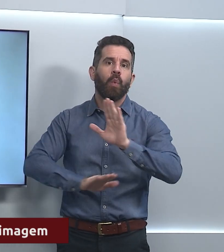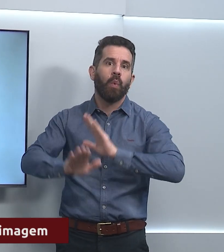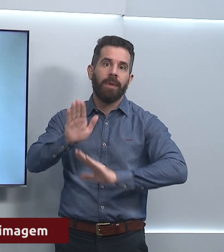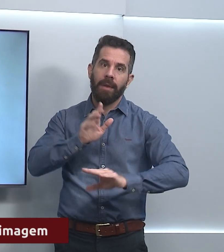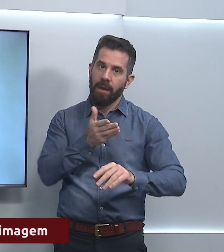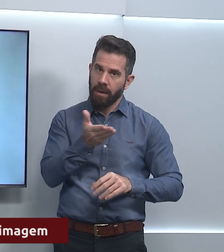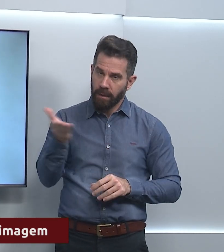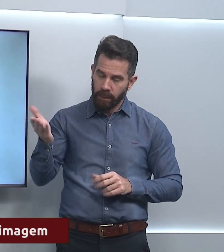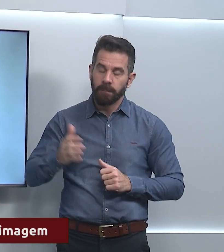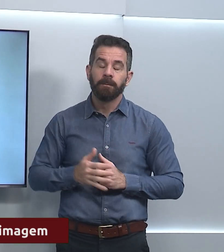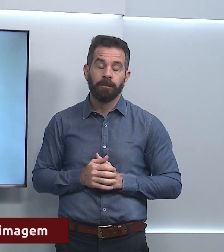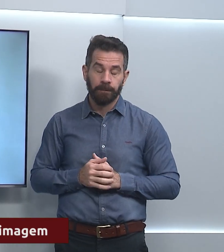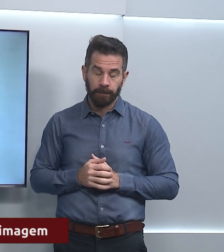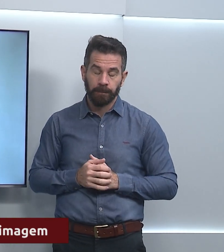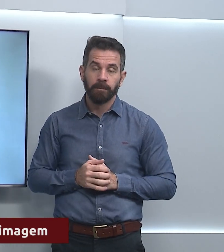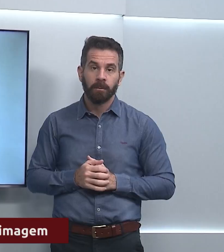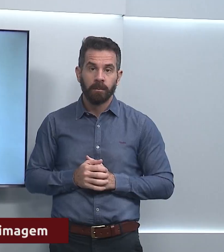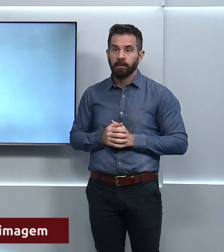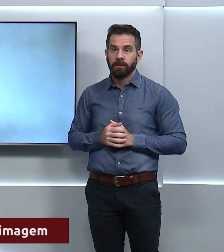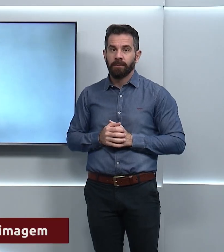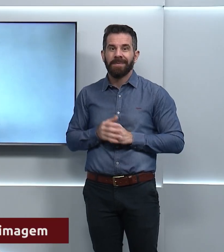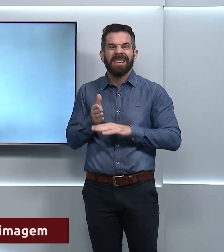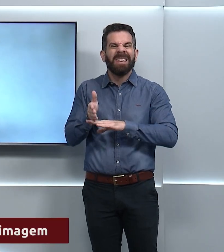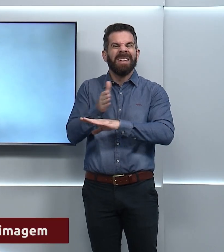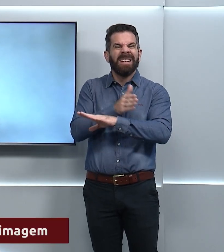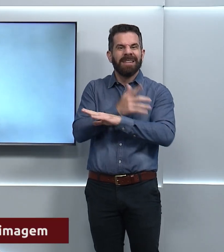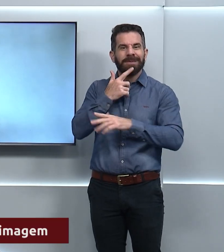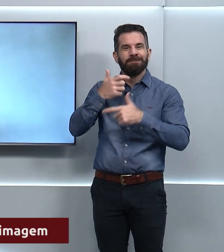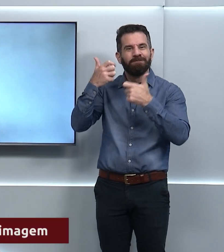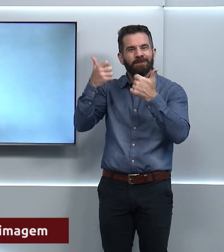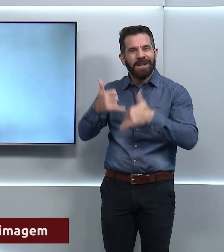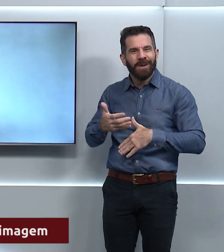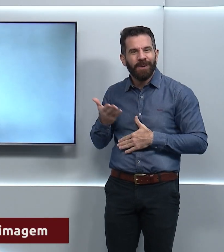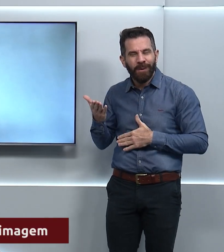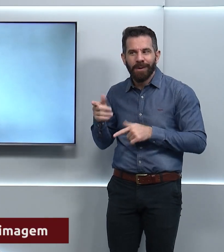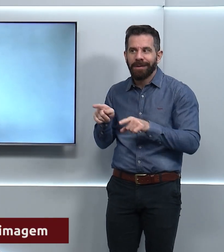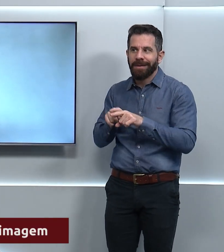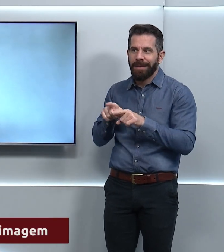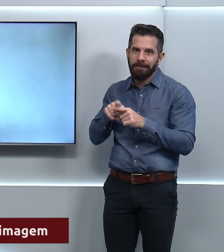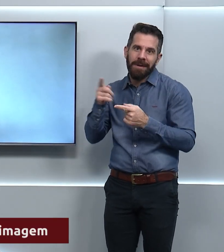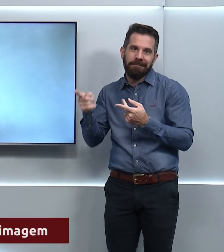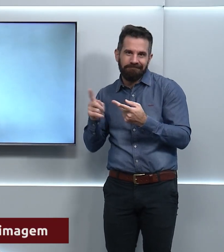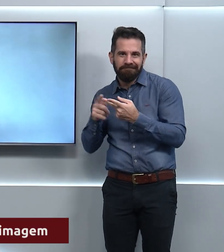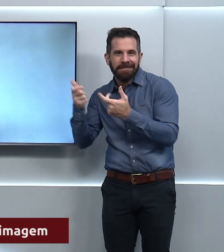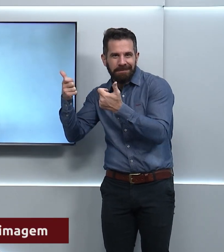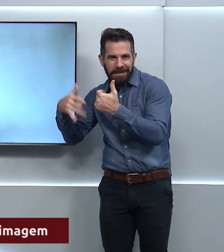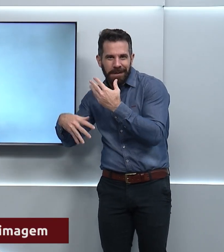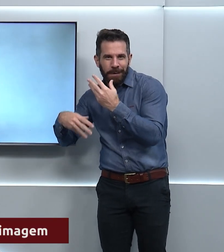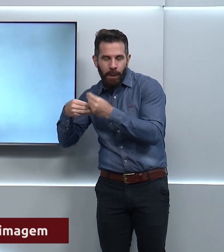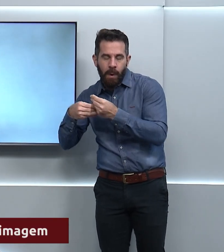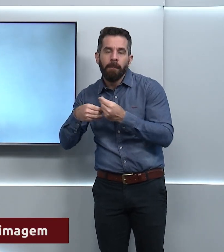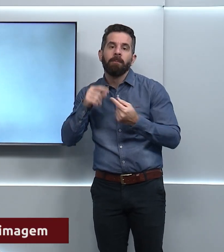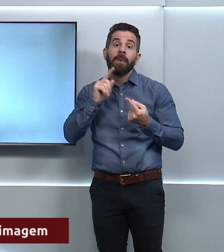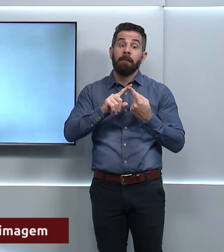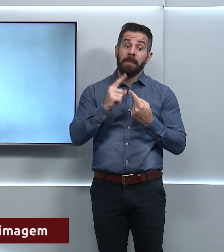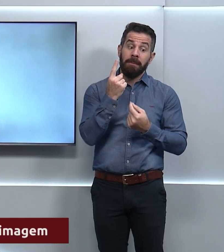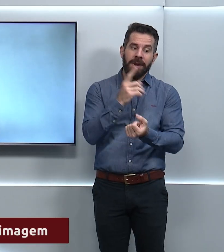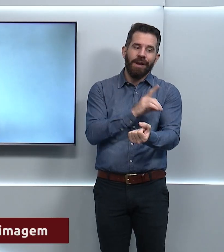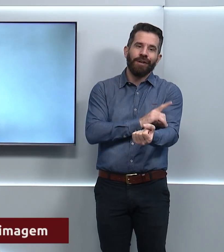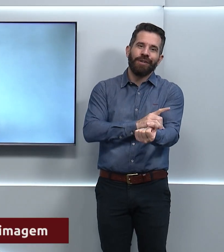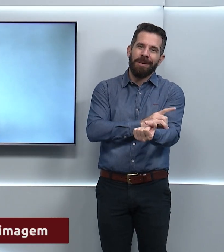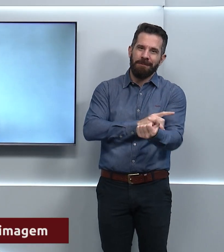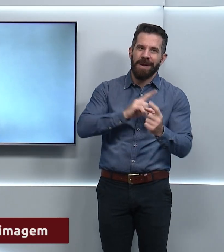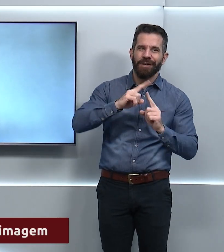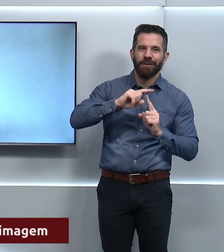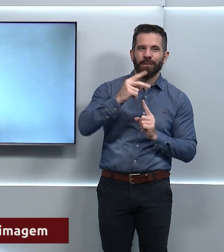canetinhas. Bom, e como a gente destacou, e a senhora também, o uso inicial era para o diabetes tipo 2, Mas foi percebido que